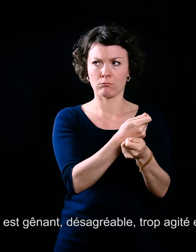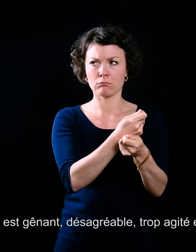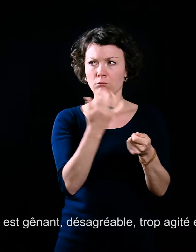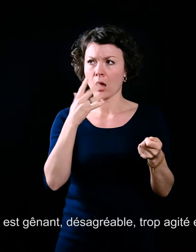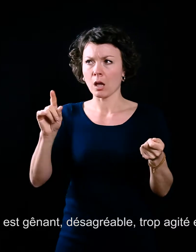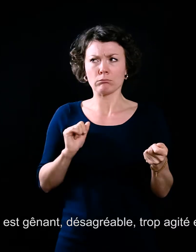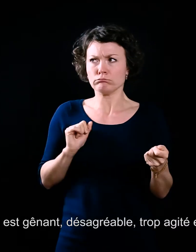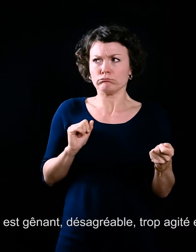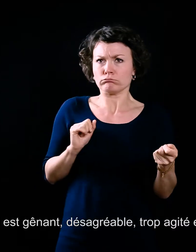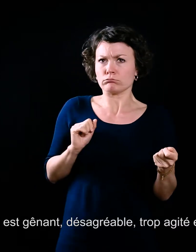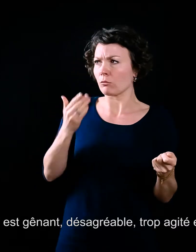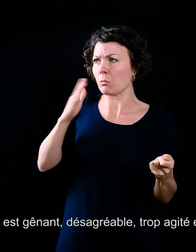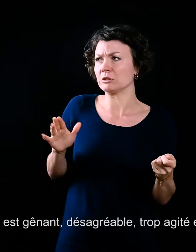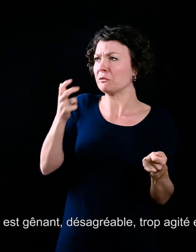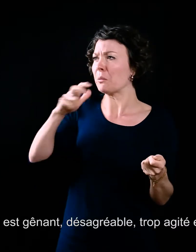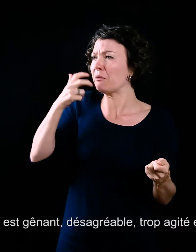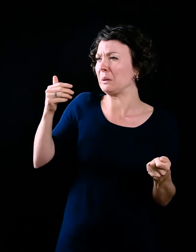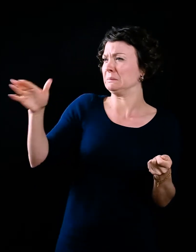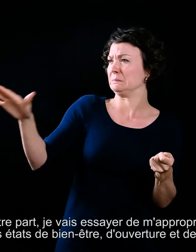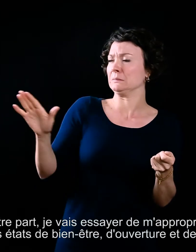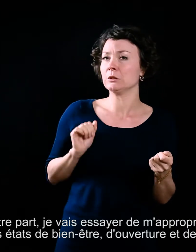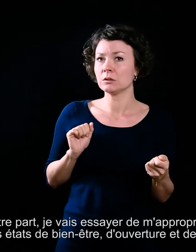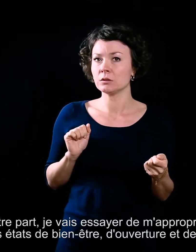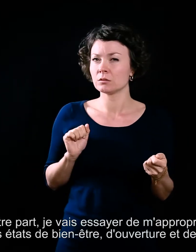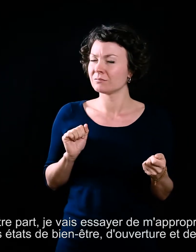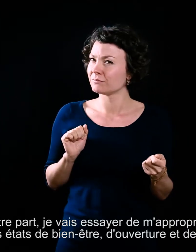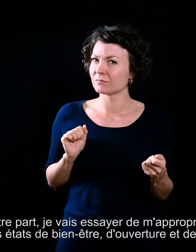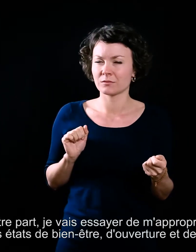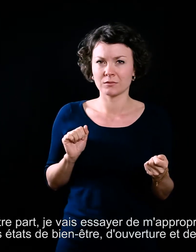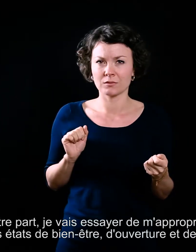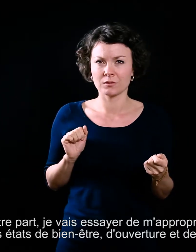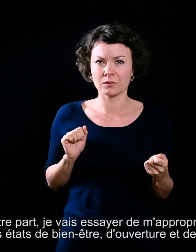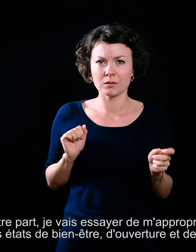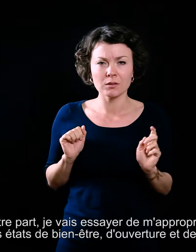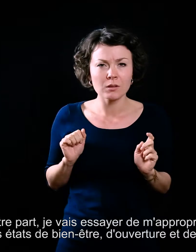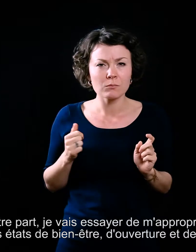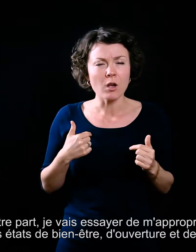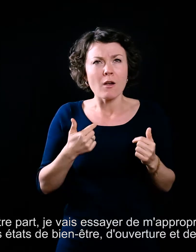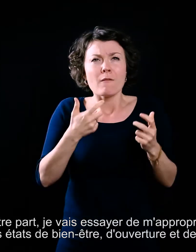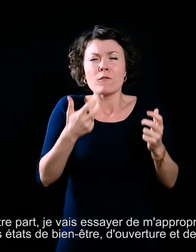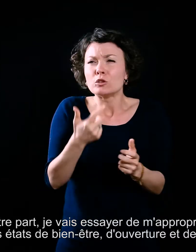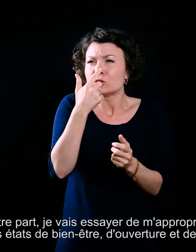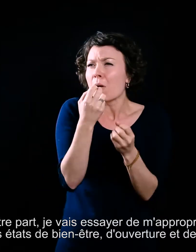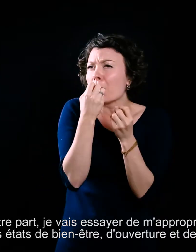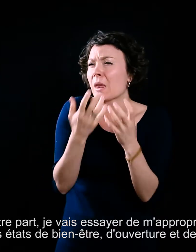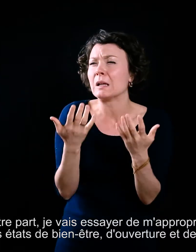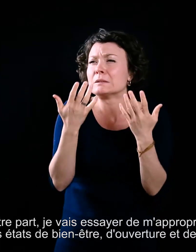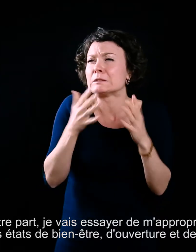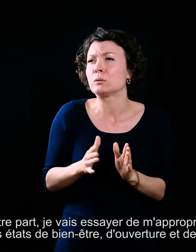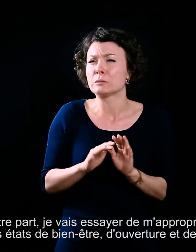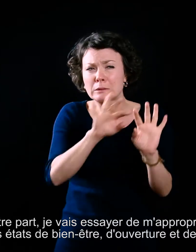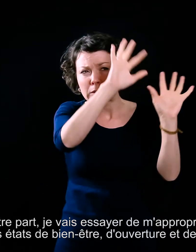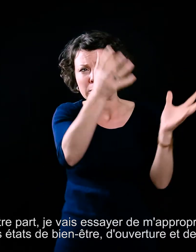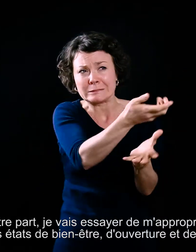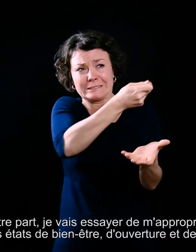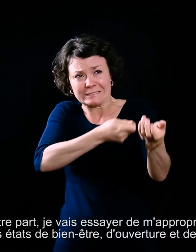gênant, désagréable, trop agité, etc. Et d'autre part, je vais essayer de m'approprier, de générer des états de